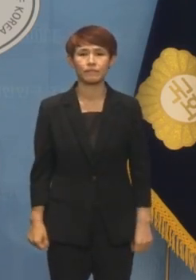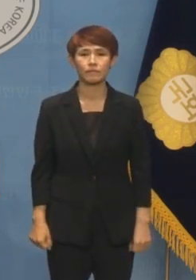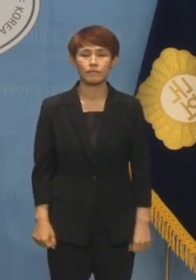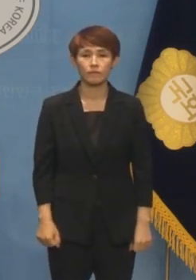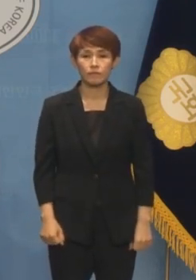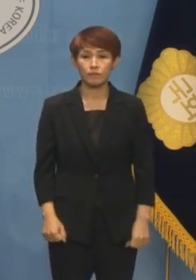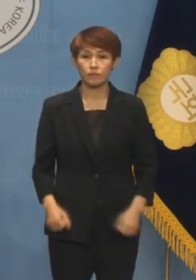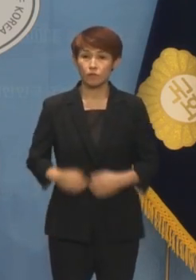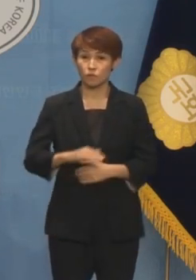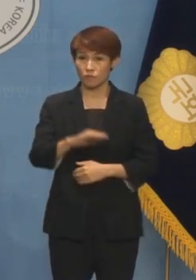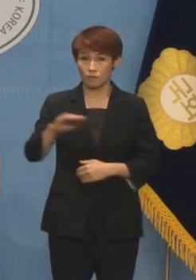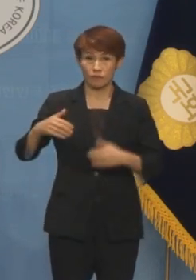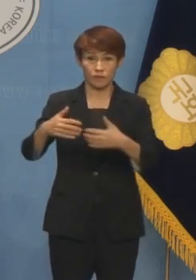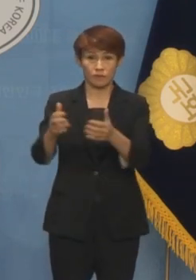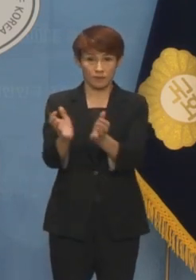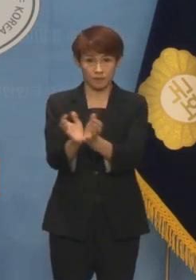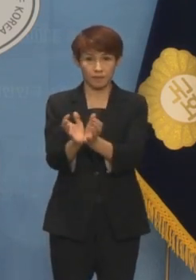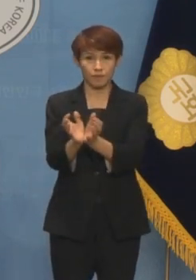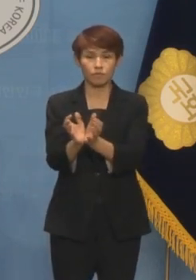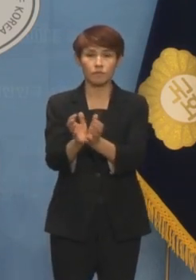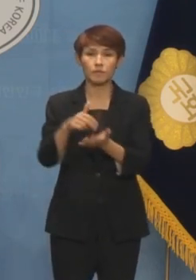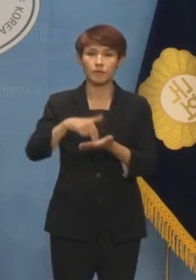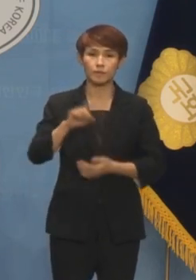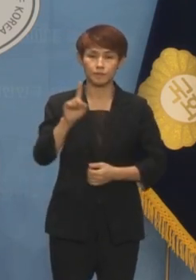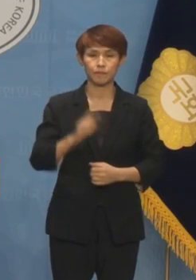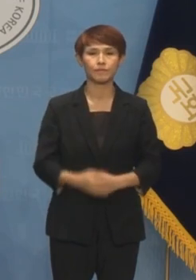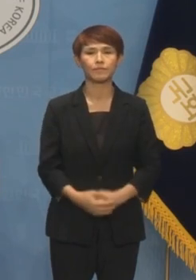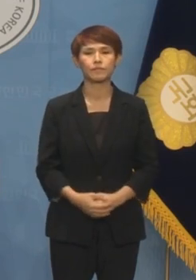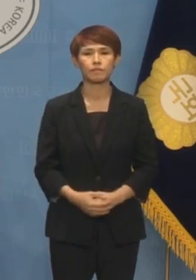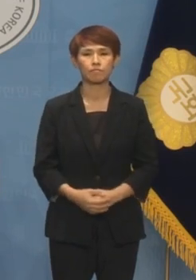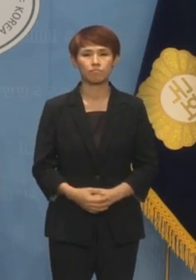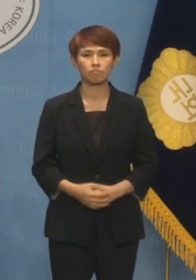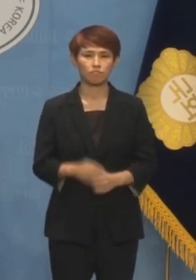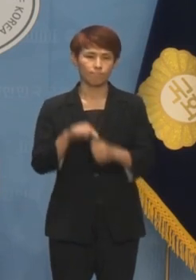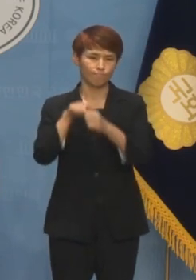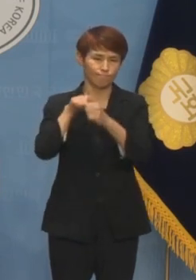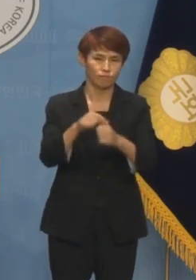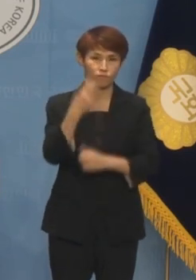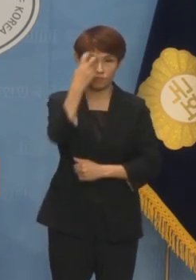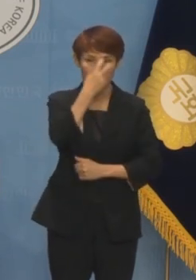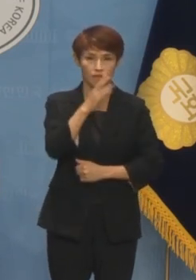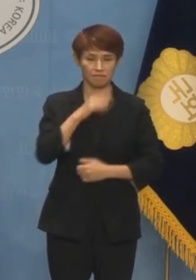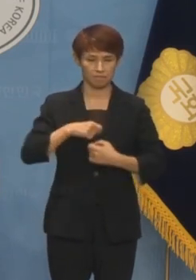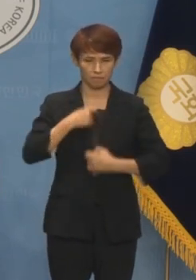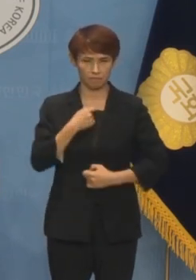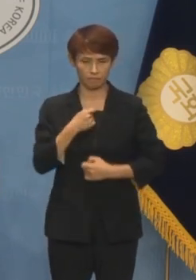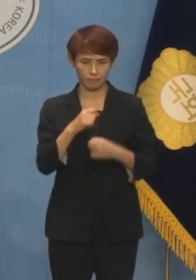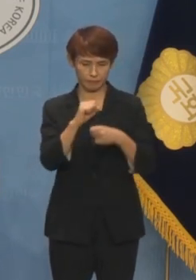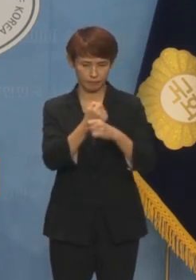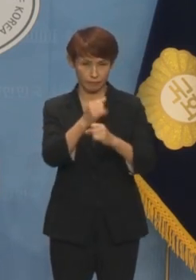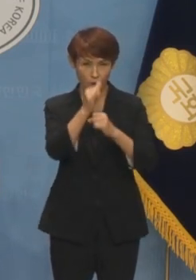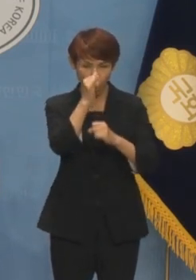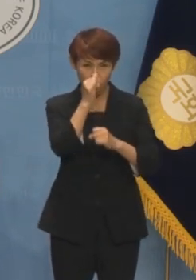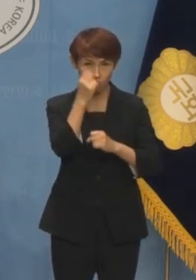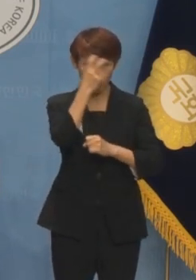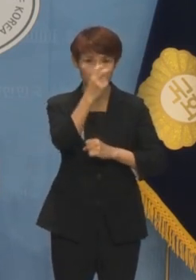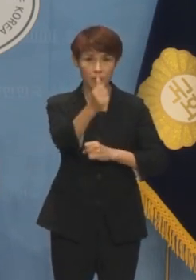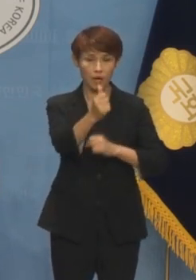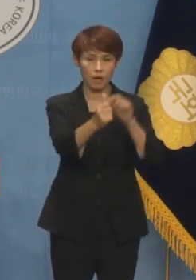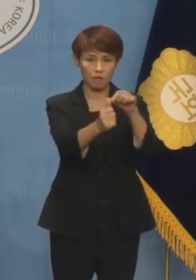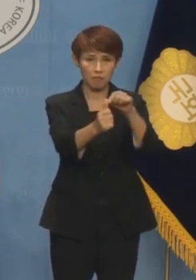더불어민주당 검찰 독재 정치탄압 대책위원회 입장문. 강압수사, 진술조작 의혹 검사로 대체